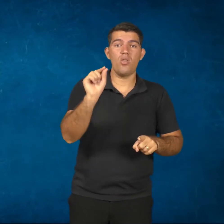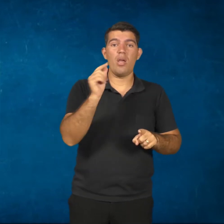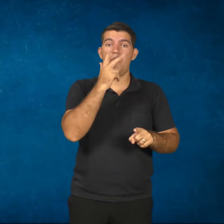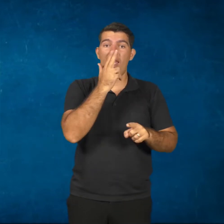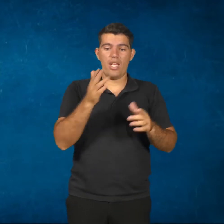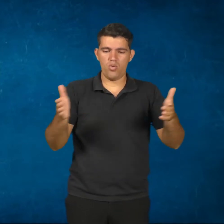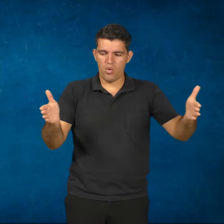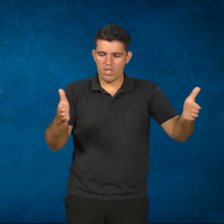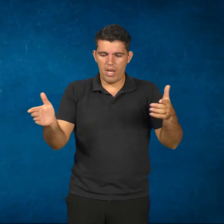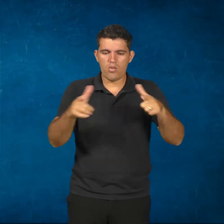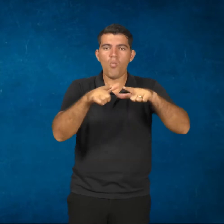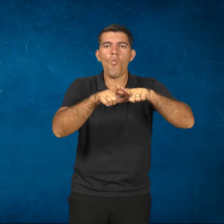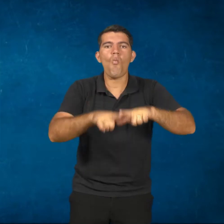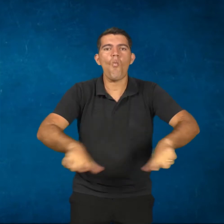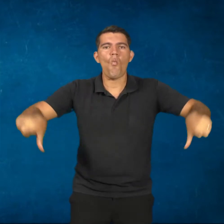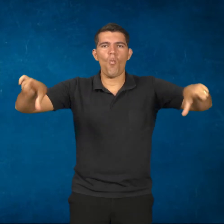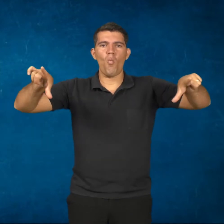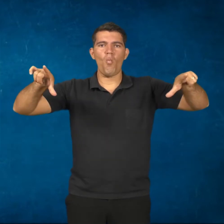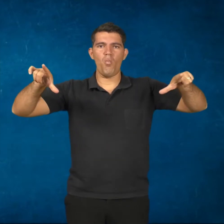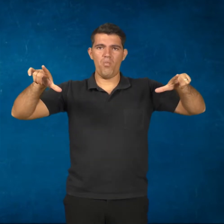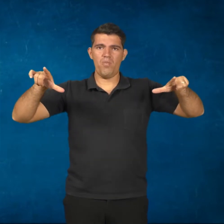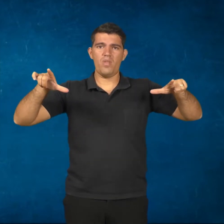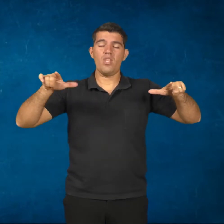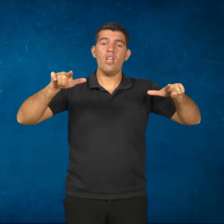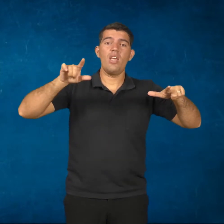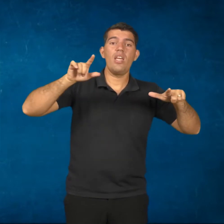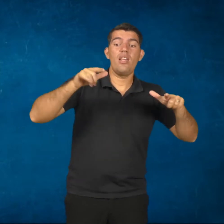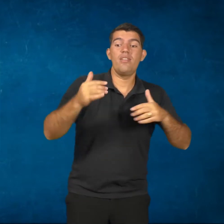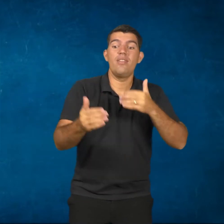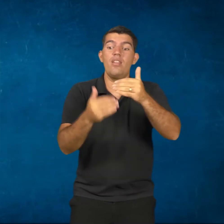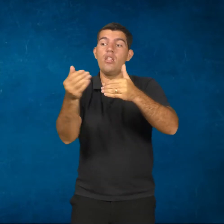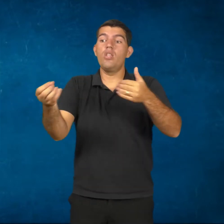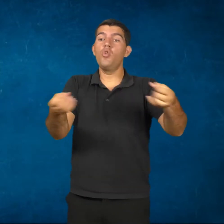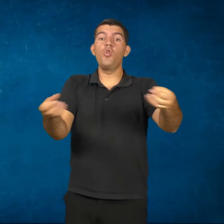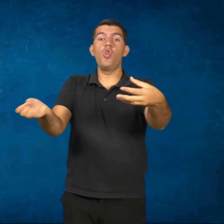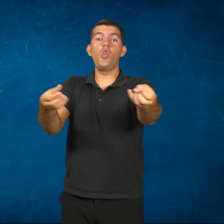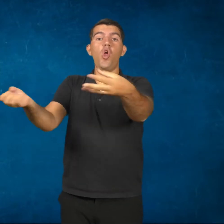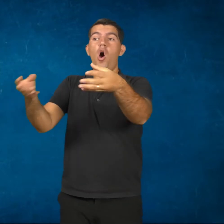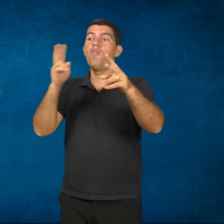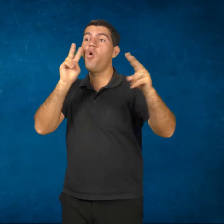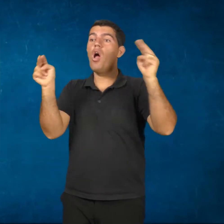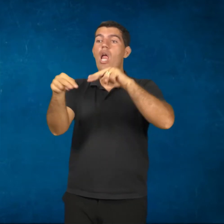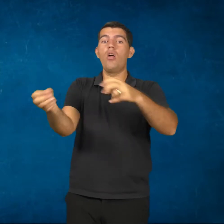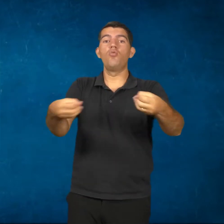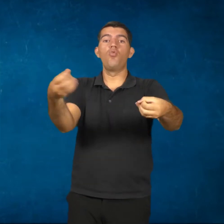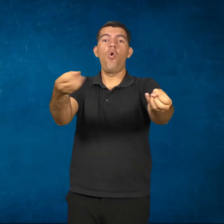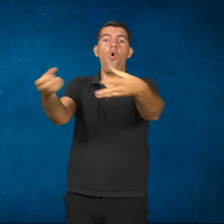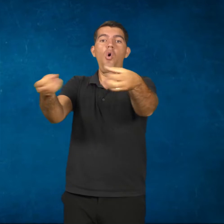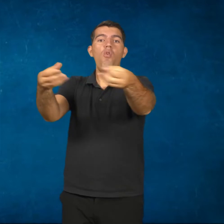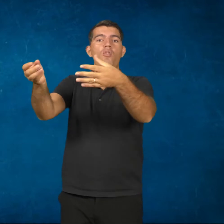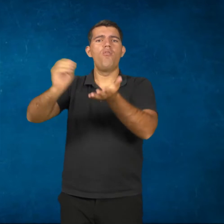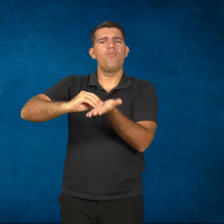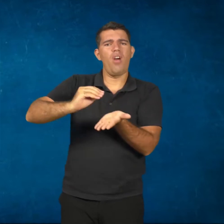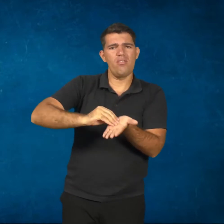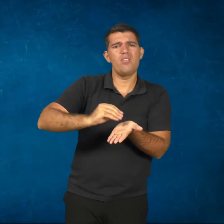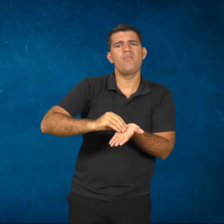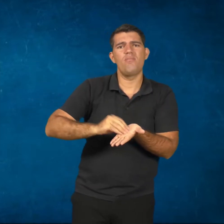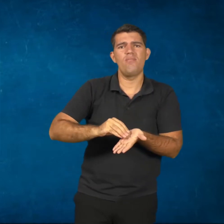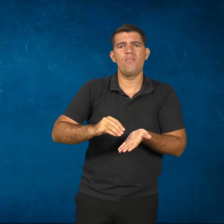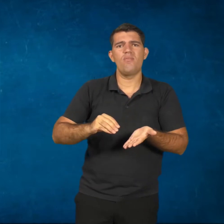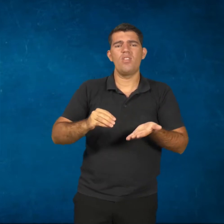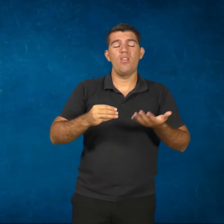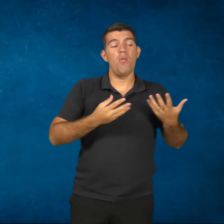lacuna no desenvolvimento de perspectivas novas, né? Eu acho que, primeiro, muitas delas ficaram